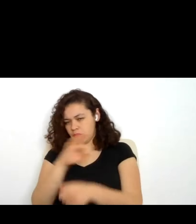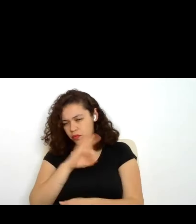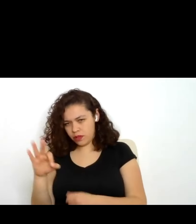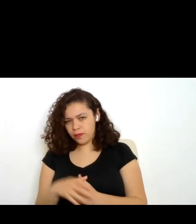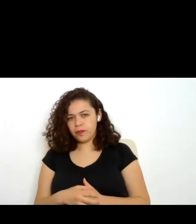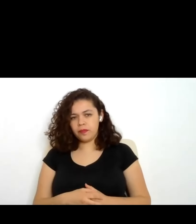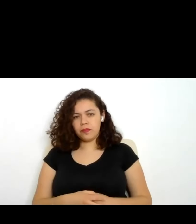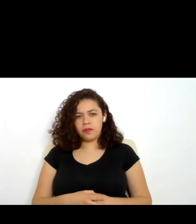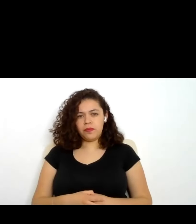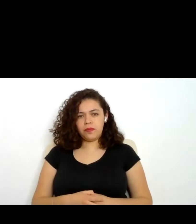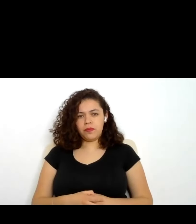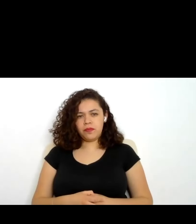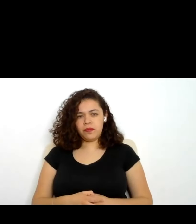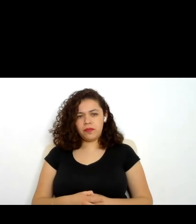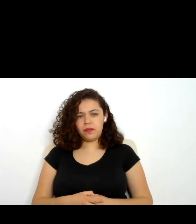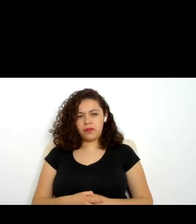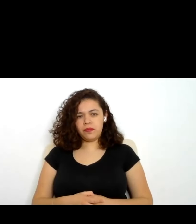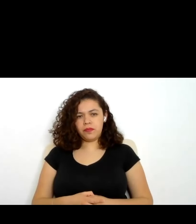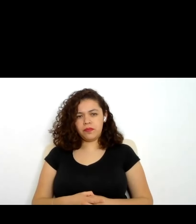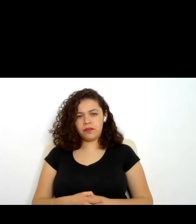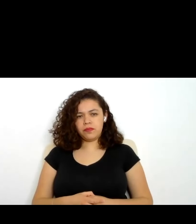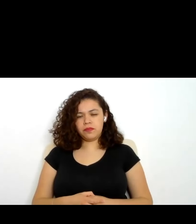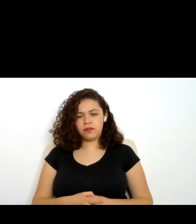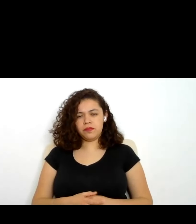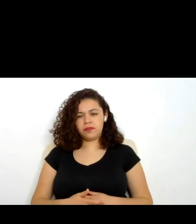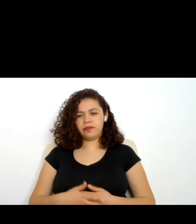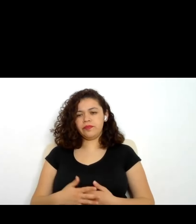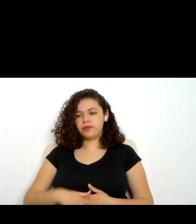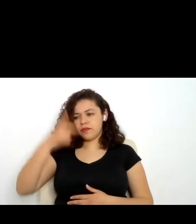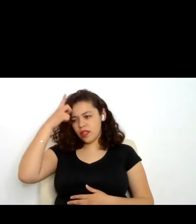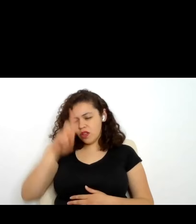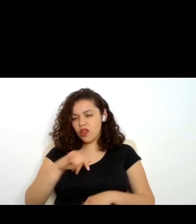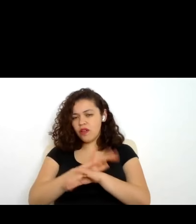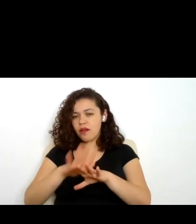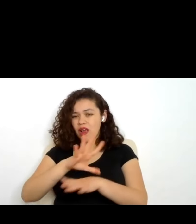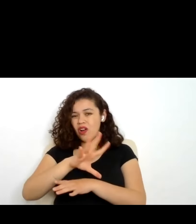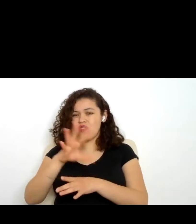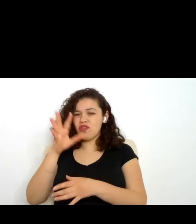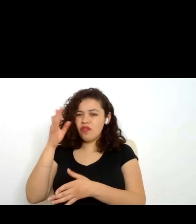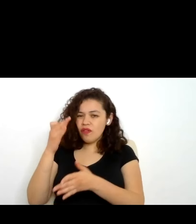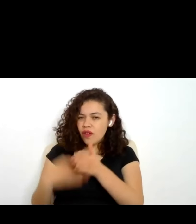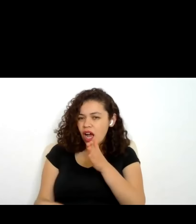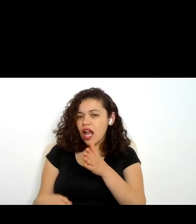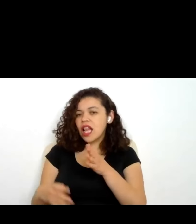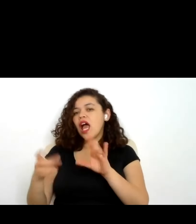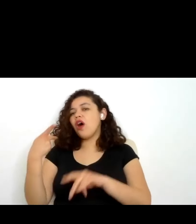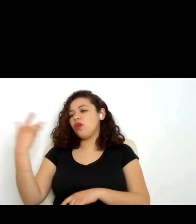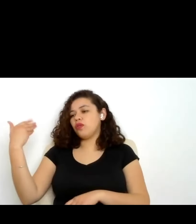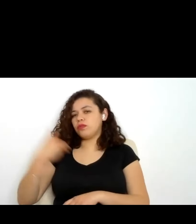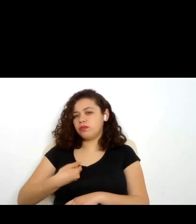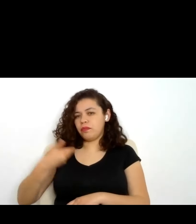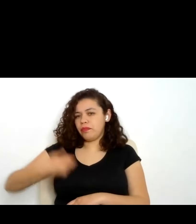Si el titular no me manda todos los documentos o toda la información completa, o no es clara su solicitud de